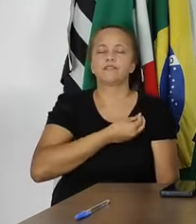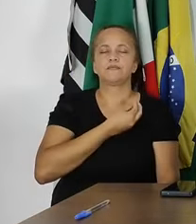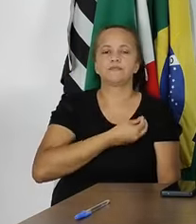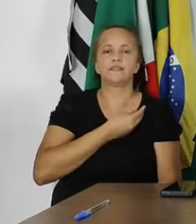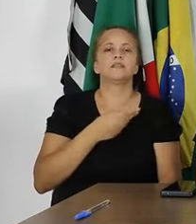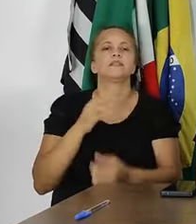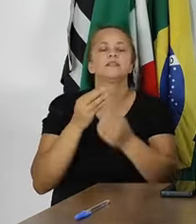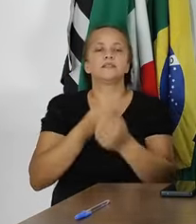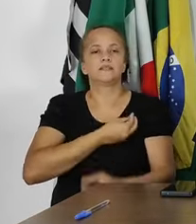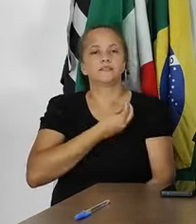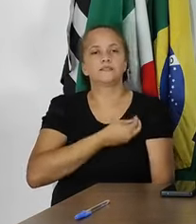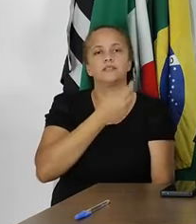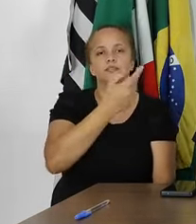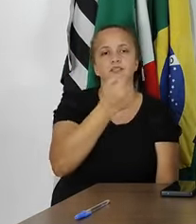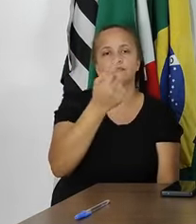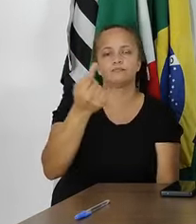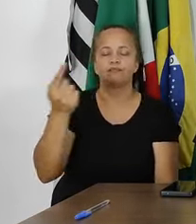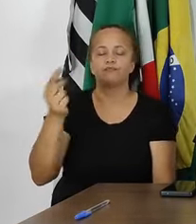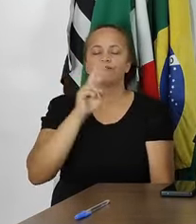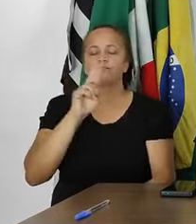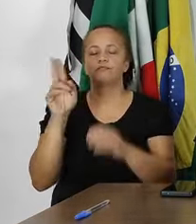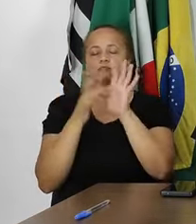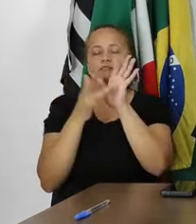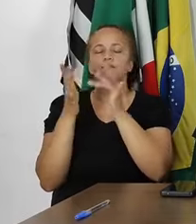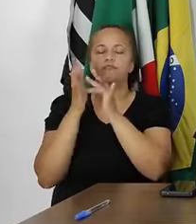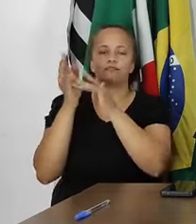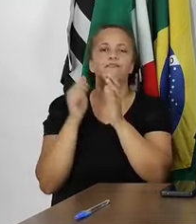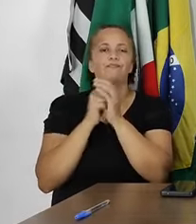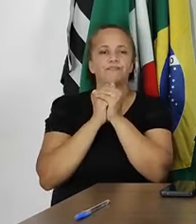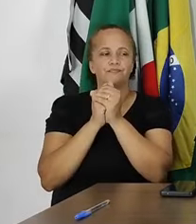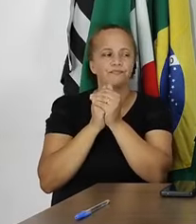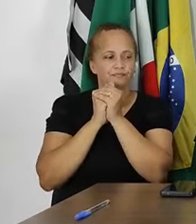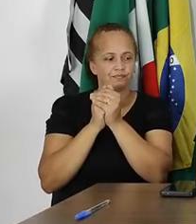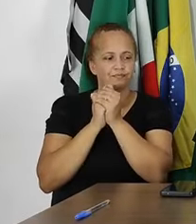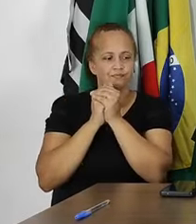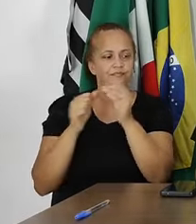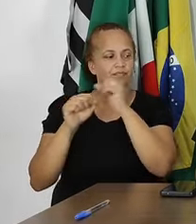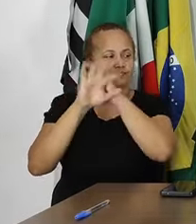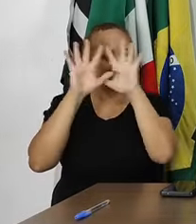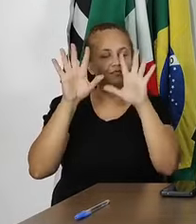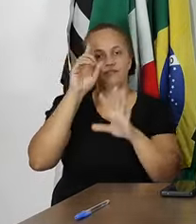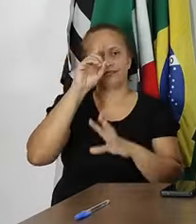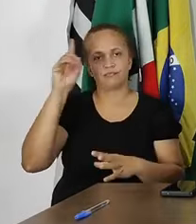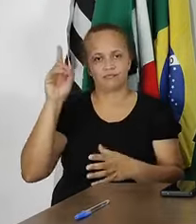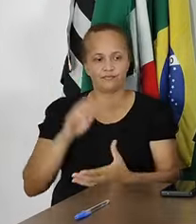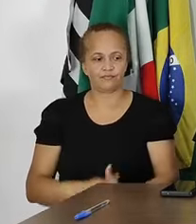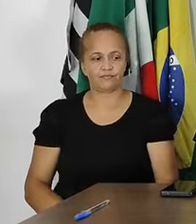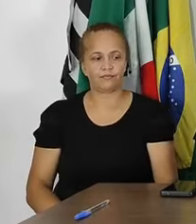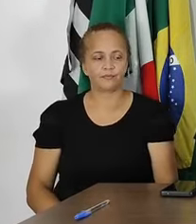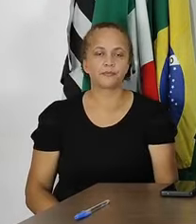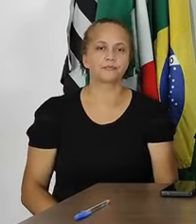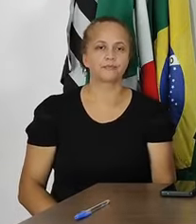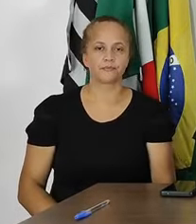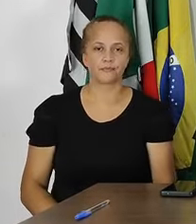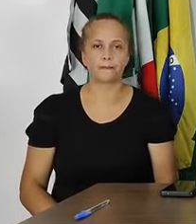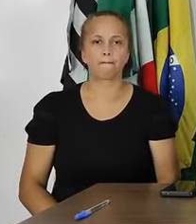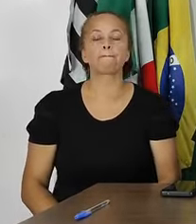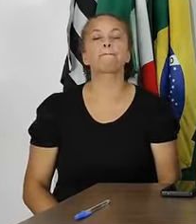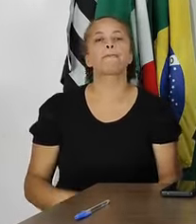de Jesus. Amém e amém. Glória a Deus. Então, bora lá. Se você está com a Bíblia, eu quero que você abra